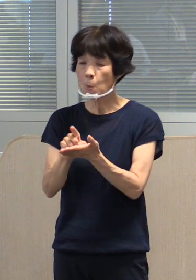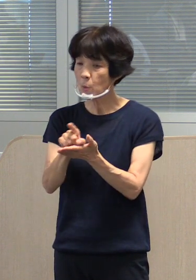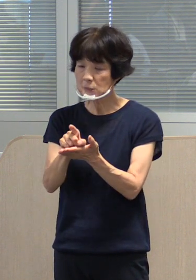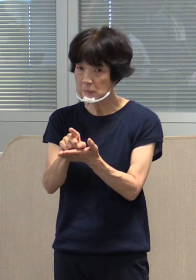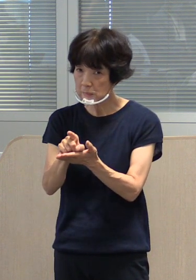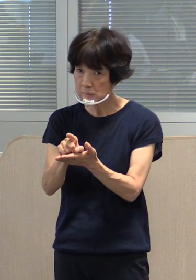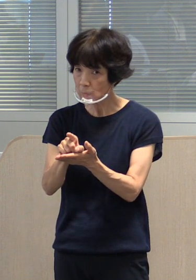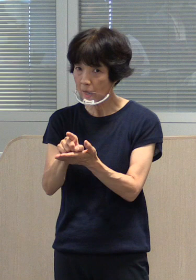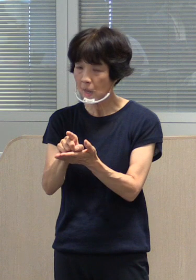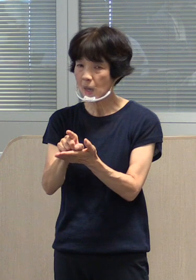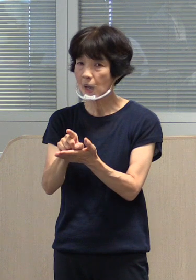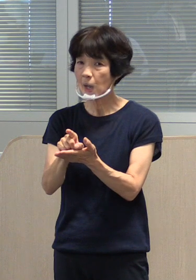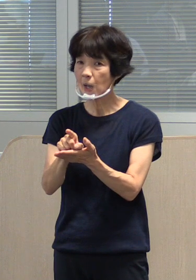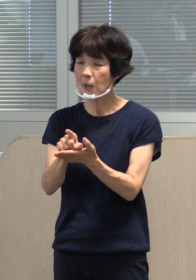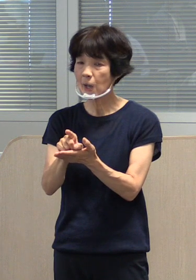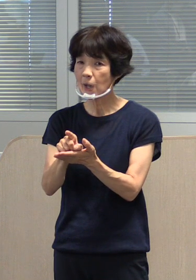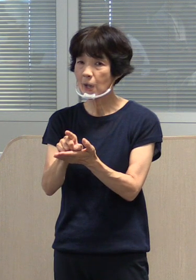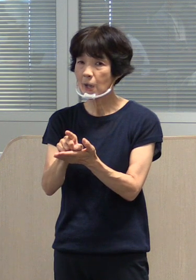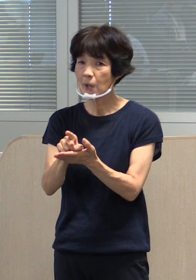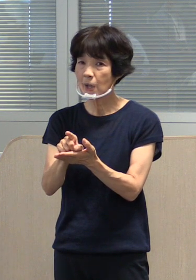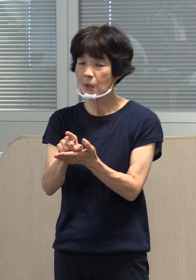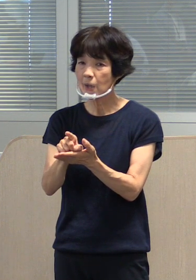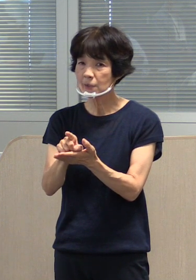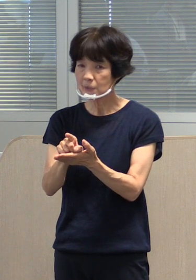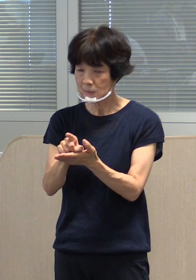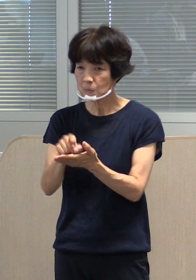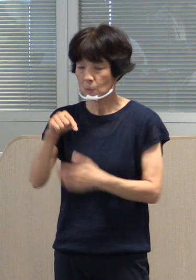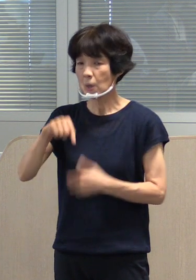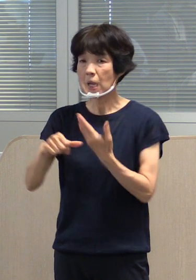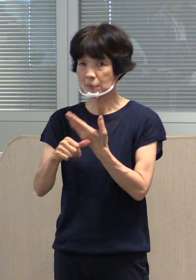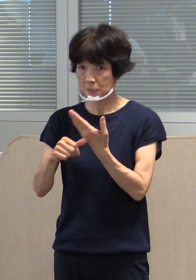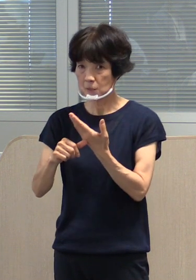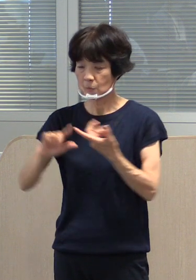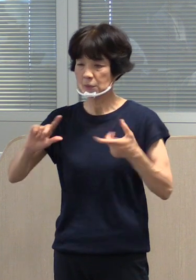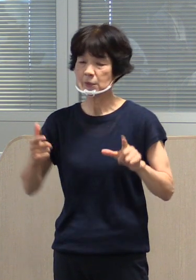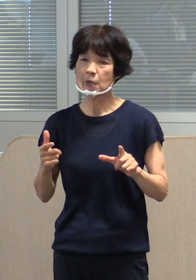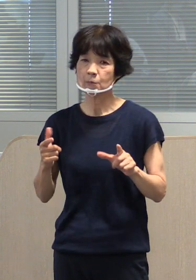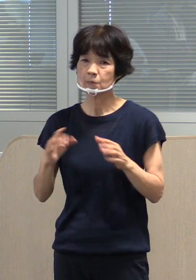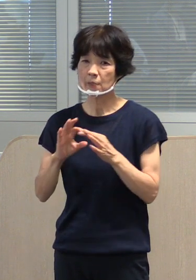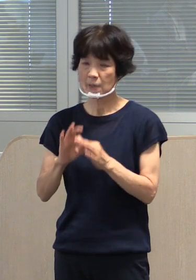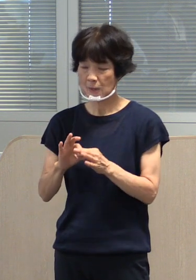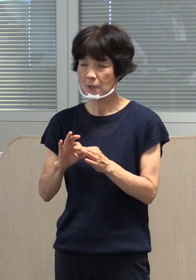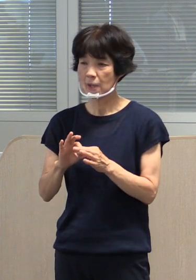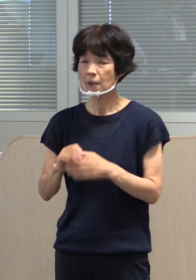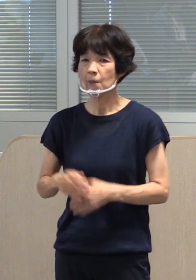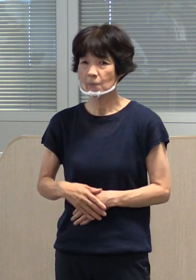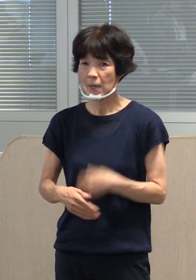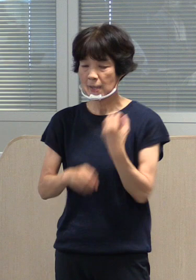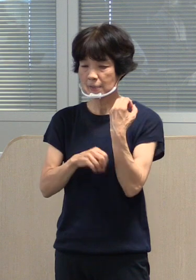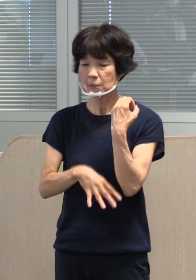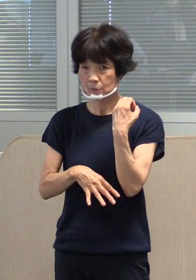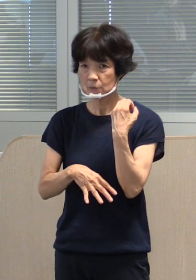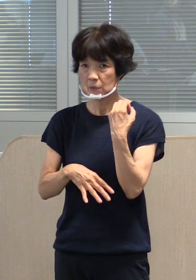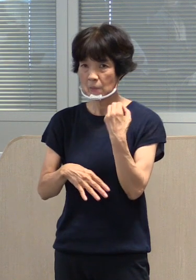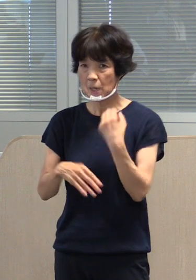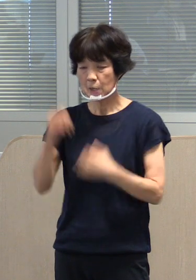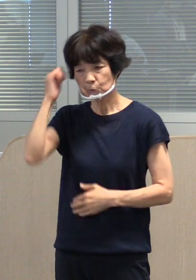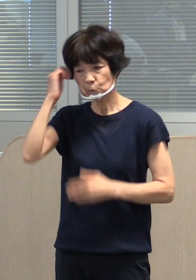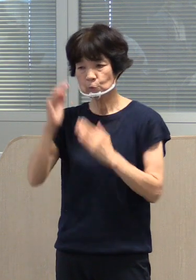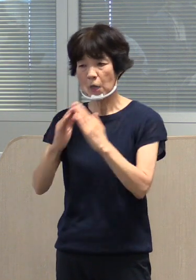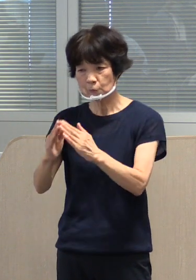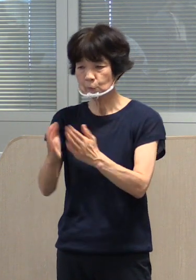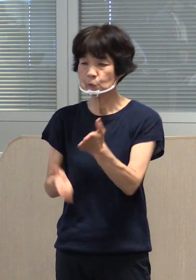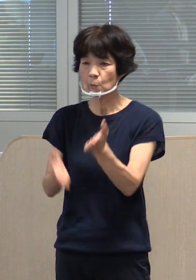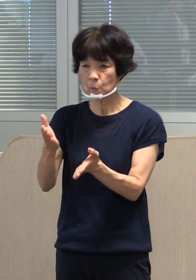はまあ今そういう状況ないですから、原則入院あるいは宿泊療養です。